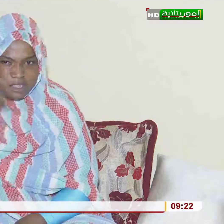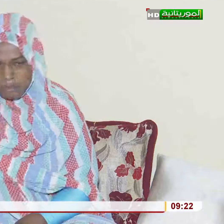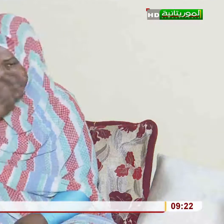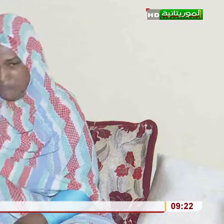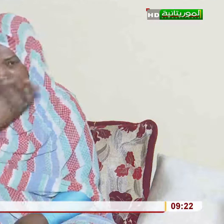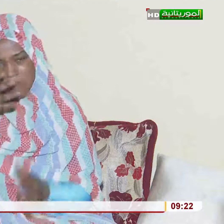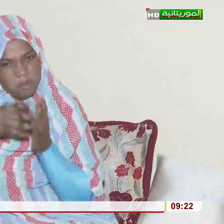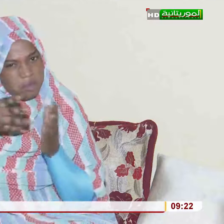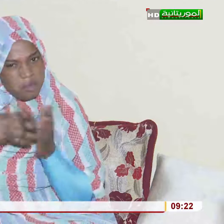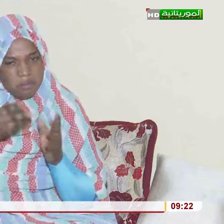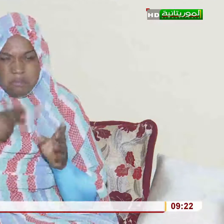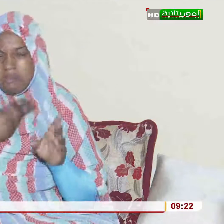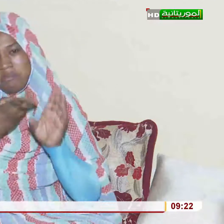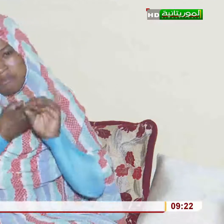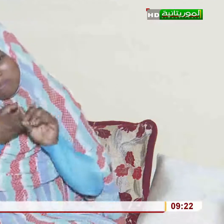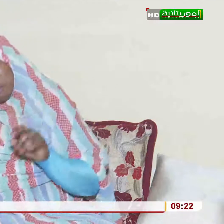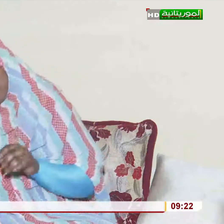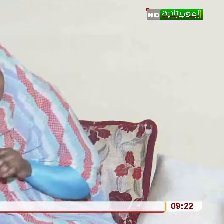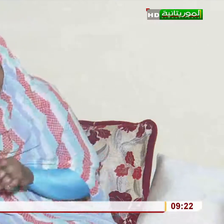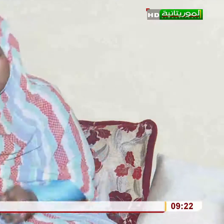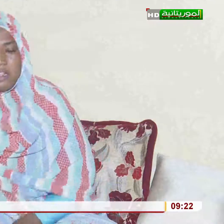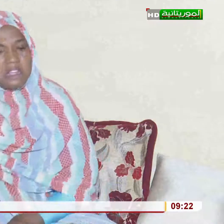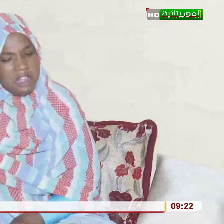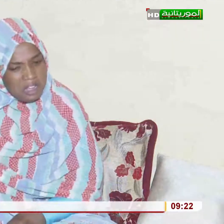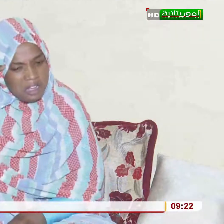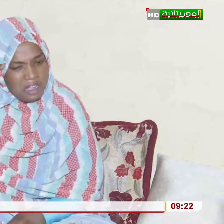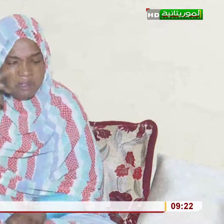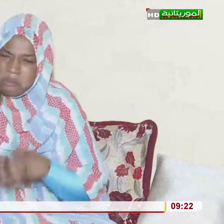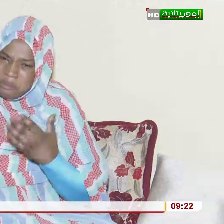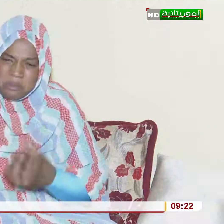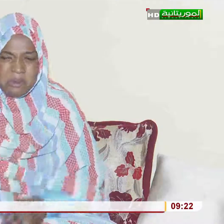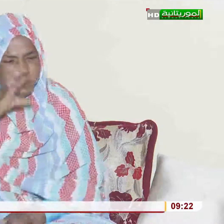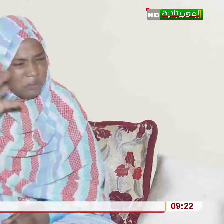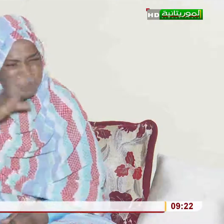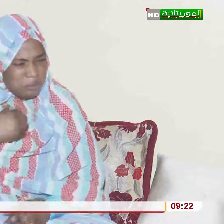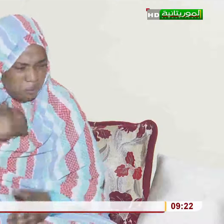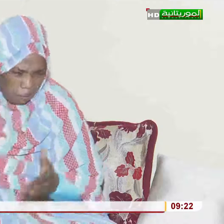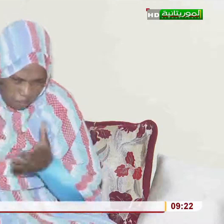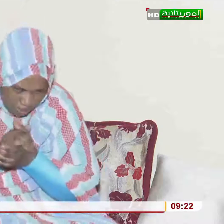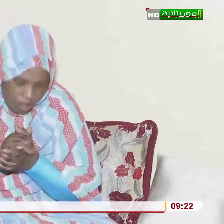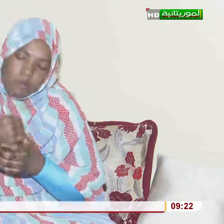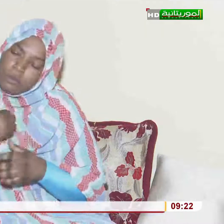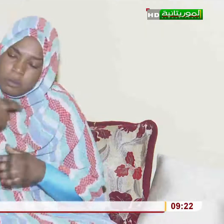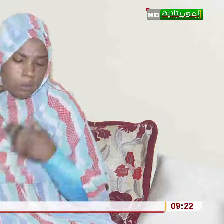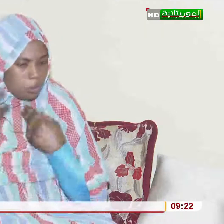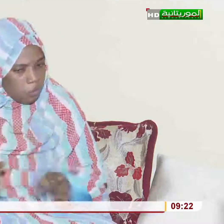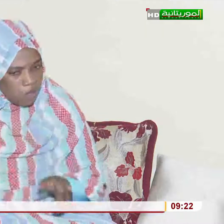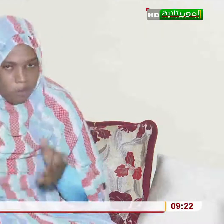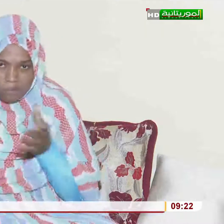مدرسة الصم الابتدائية وأنهيت مرحلة الدراسية مبكرا، ومع مرور الوقت تزوجني